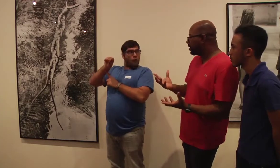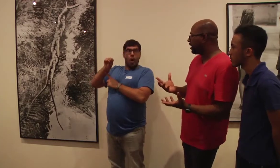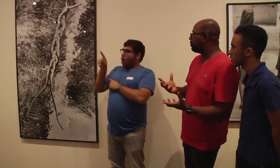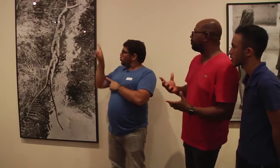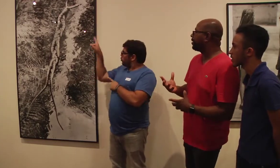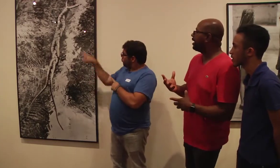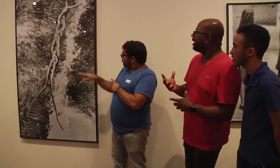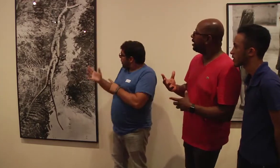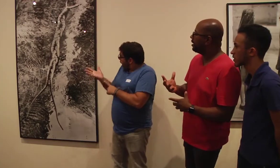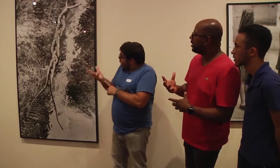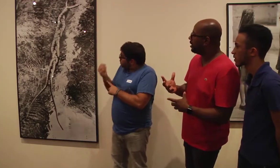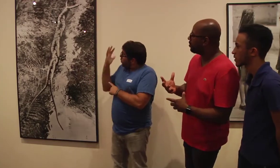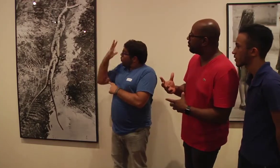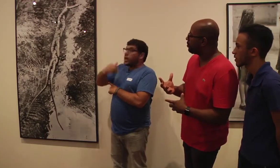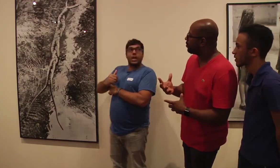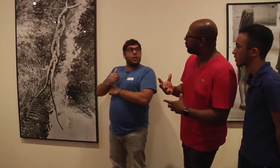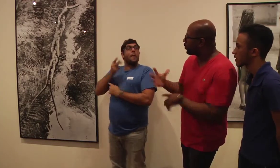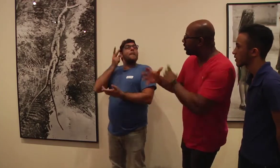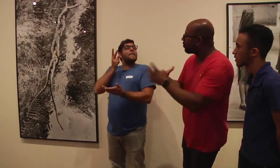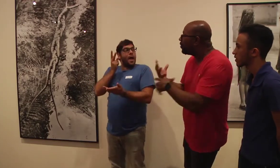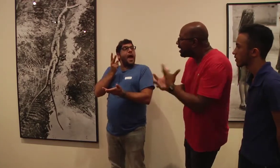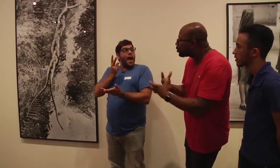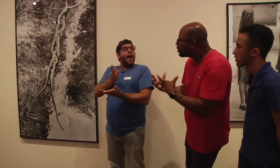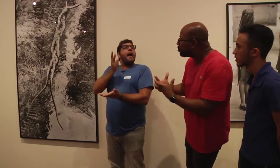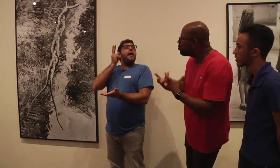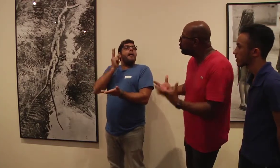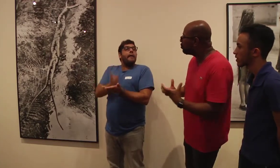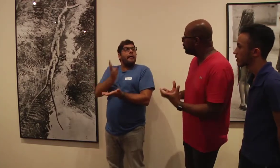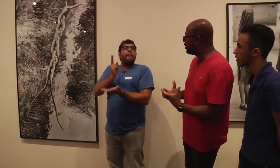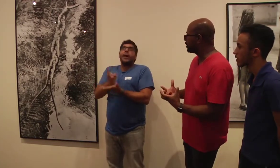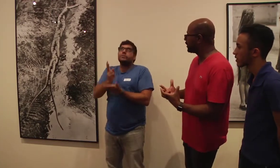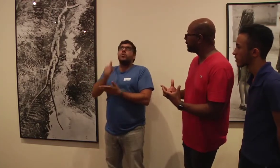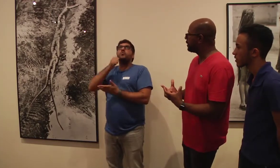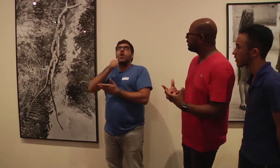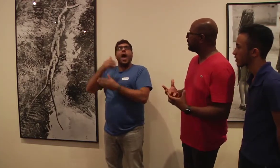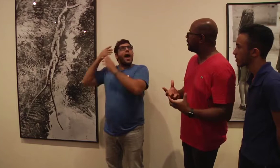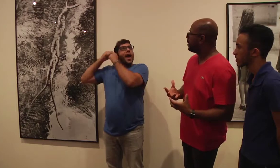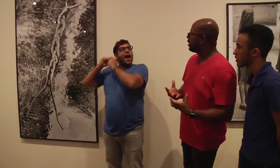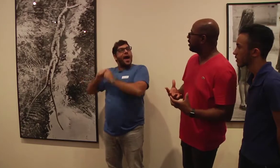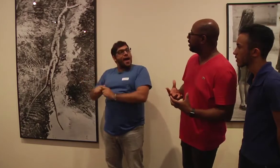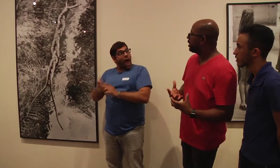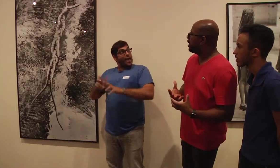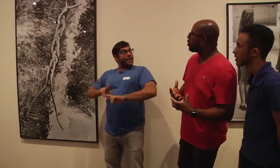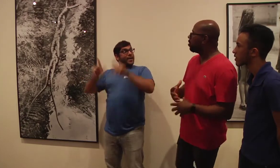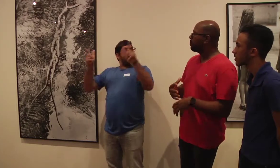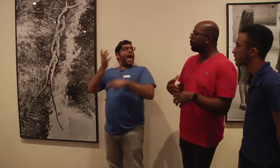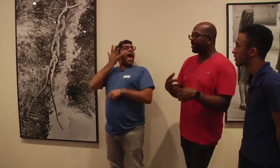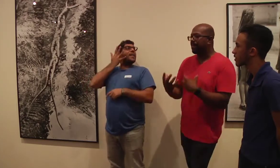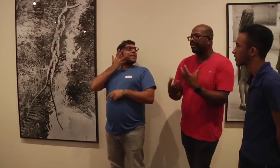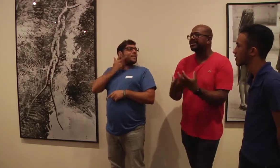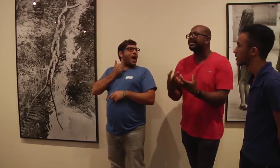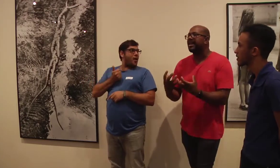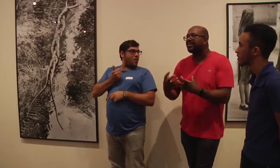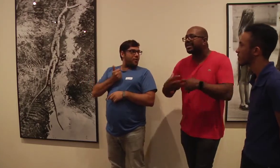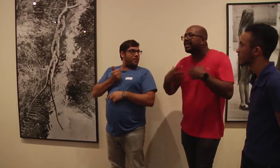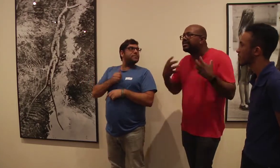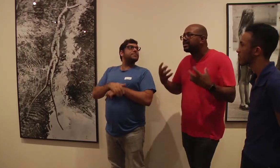Tunga, ele fotografou e achou isso muito bonito. Como, porque representava a trança de